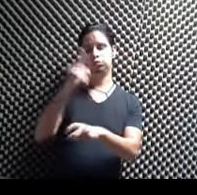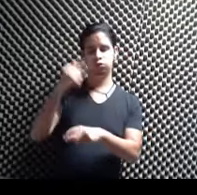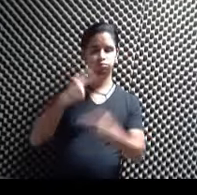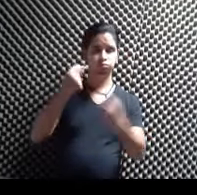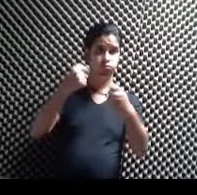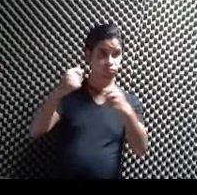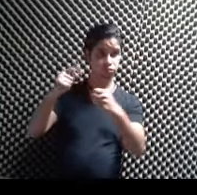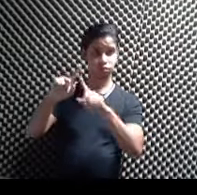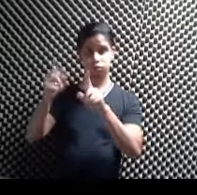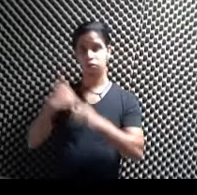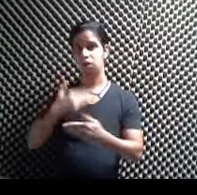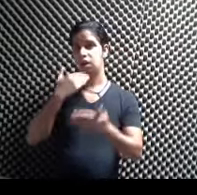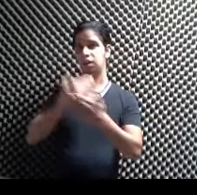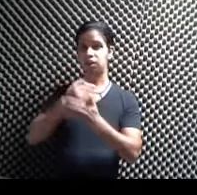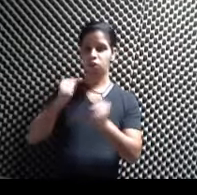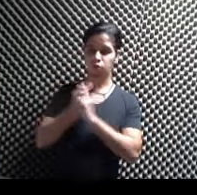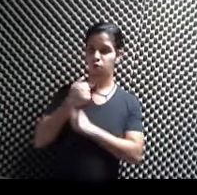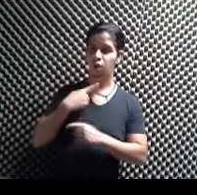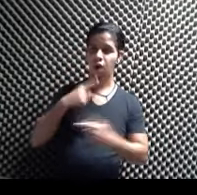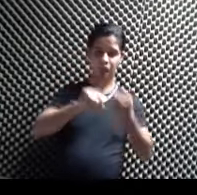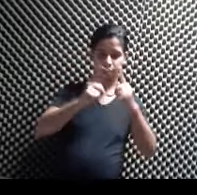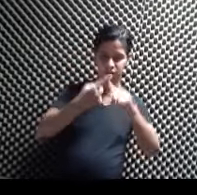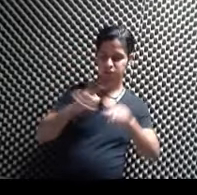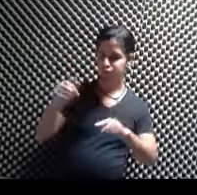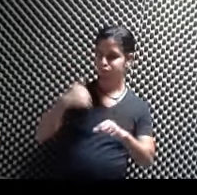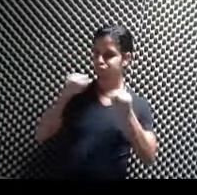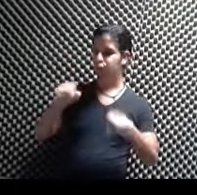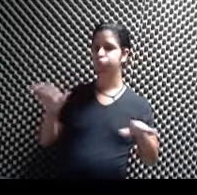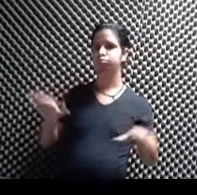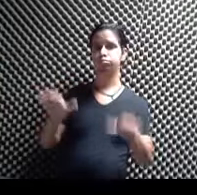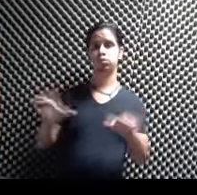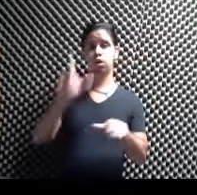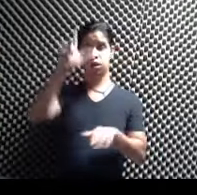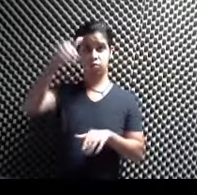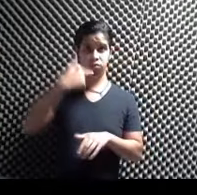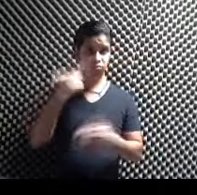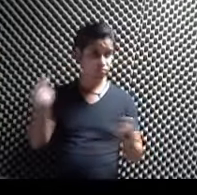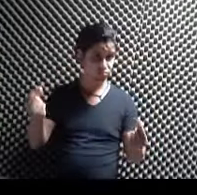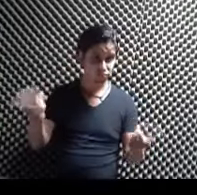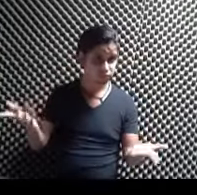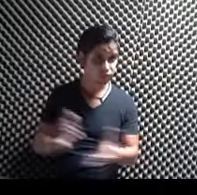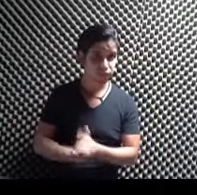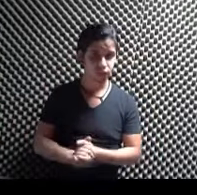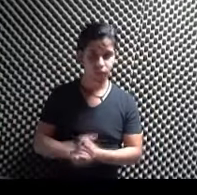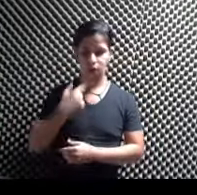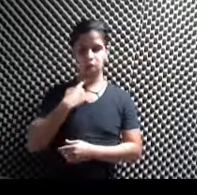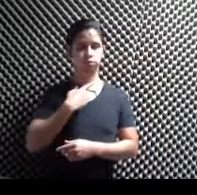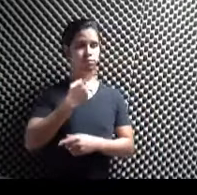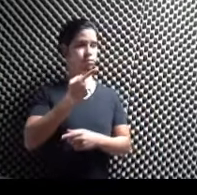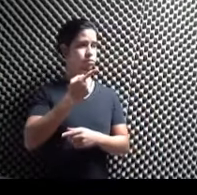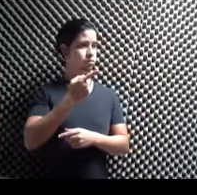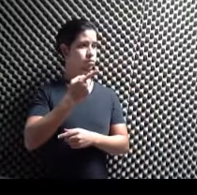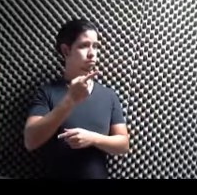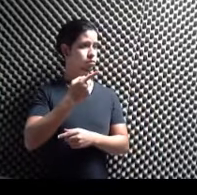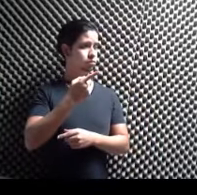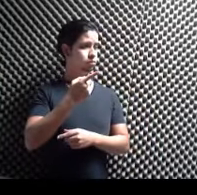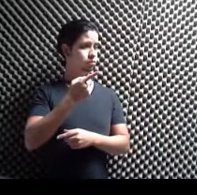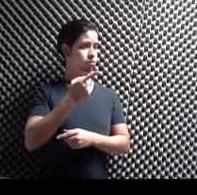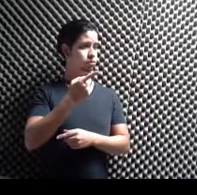pero ahí. Gracias a que somos amigos y somos panas, pues lo hacemos. Sí, sí, eso es y una realidad. Después de esto ya vienen otras cosas. Tenemos en septiembre volvemos con lo